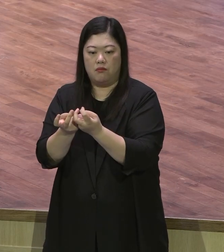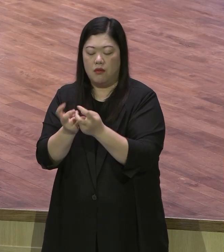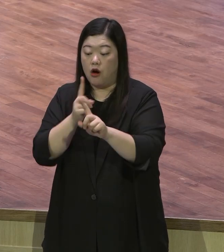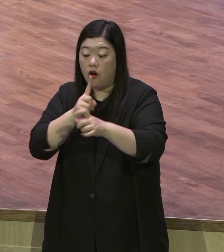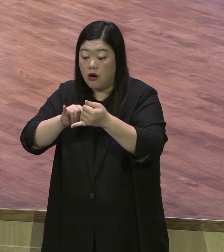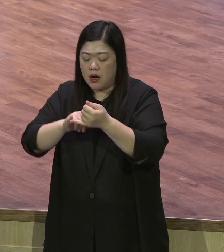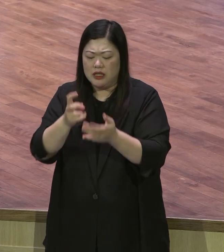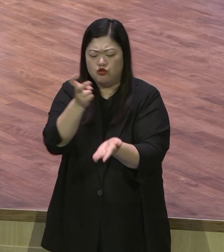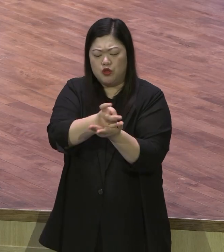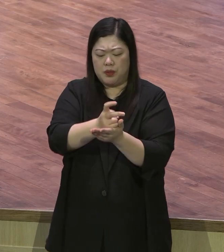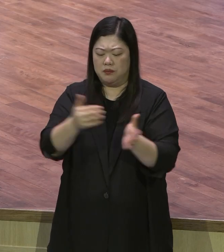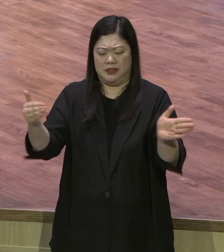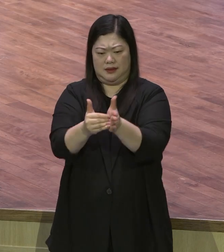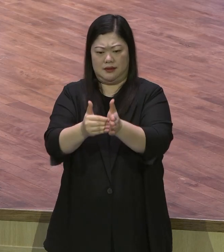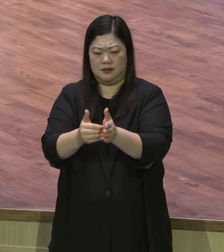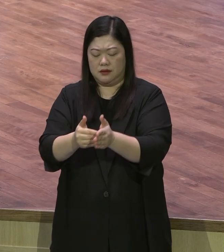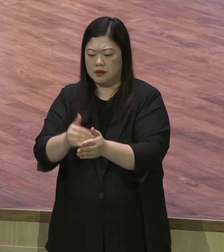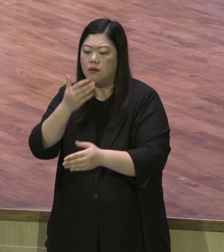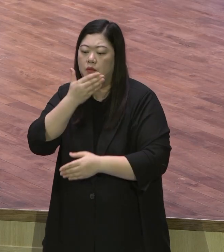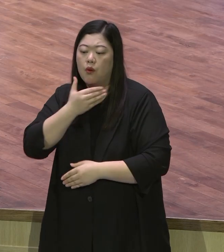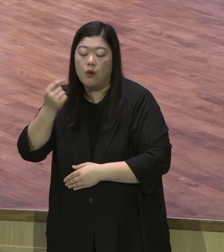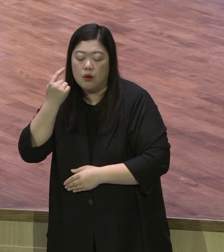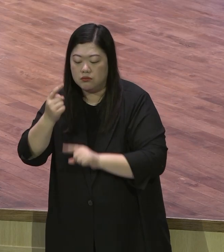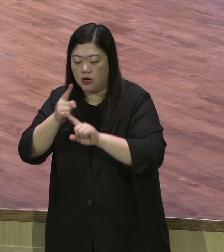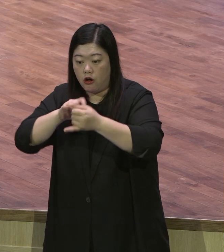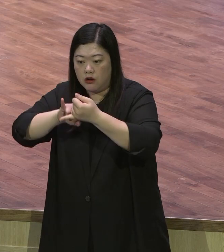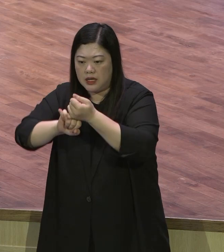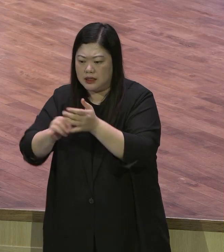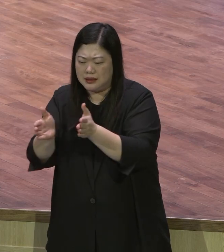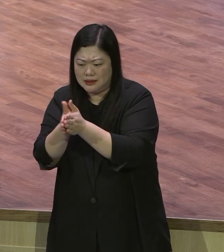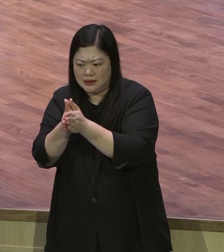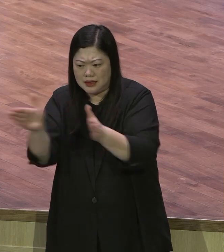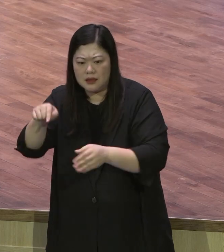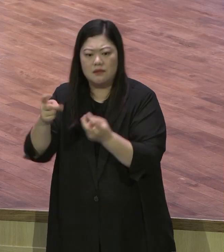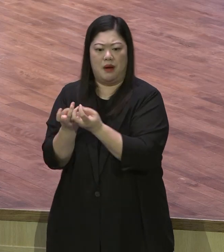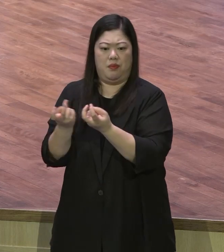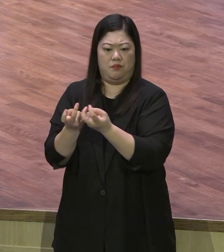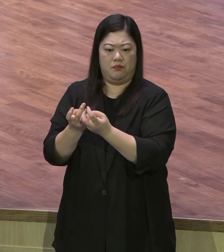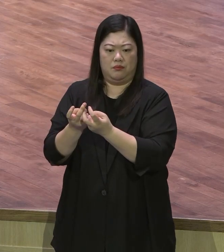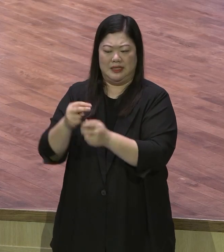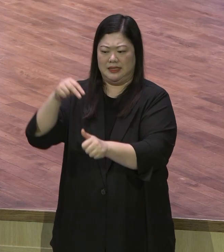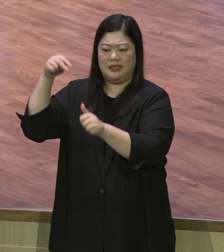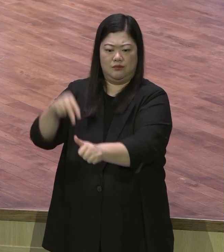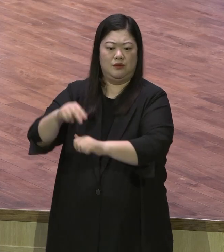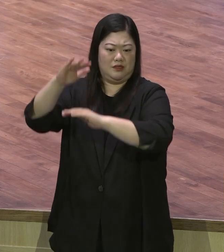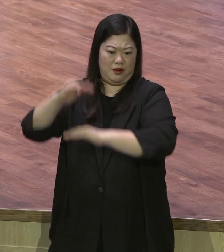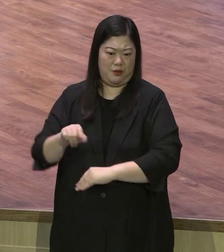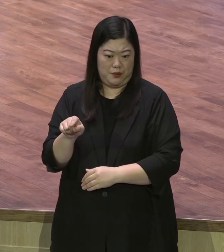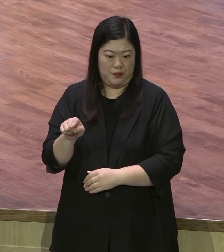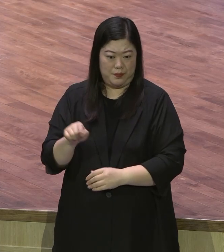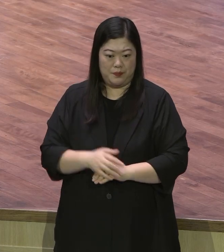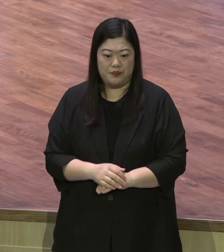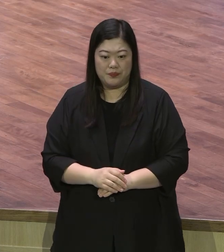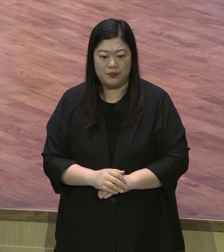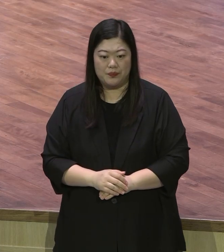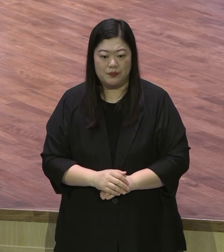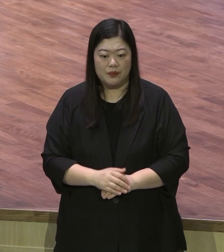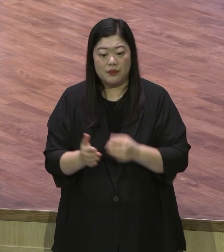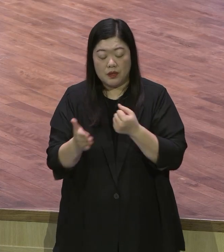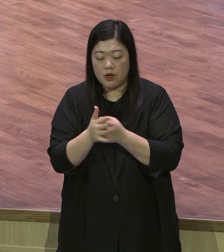언약신앙, 복음적 관점에서 접근해야 된다. 우리에게 어떻게 하면 언약의 백성으로서 언약